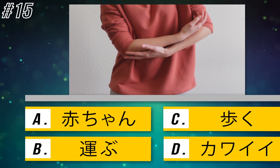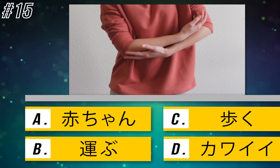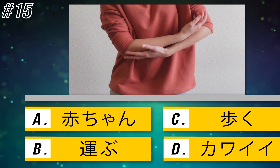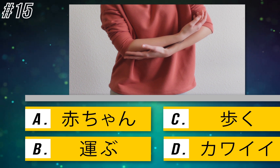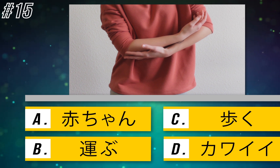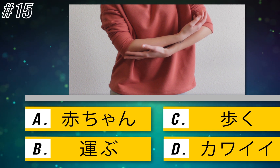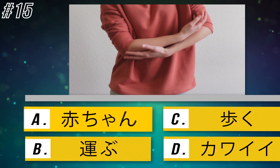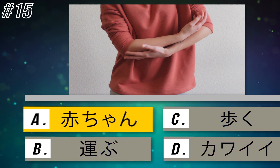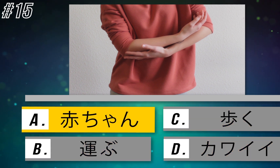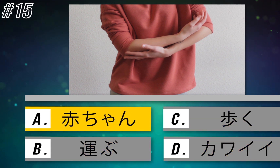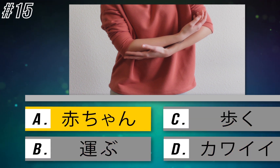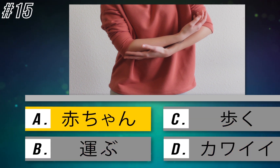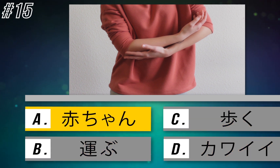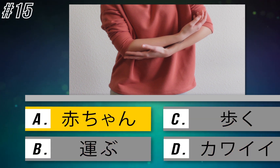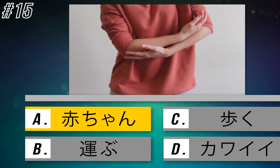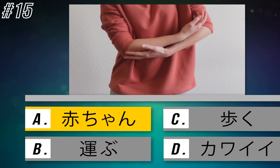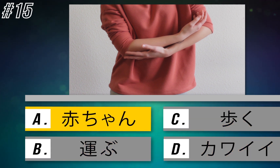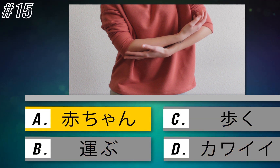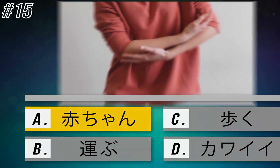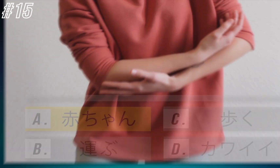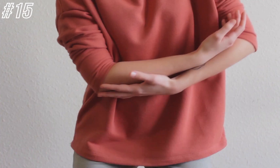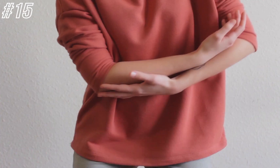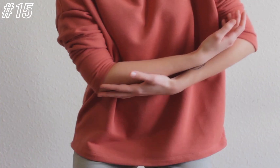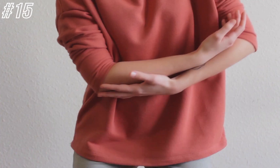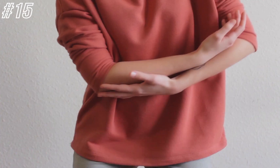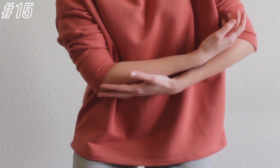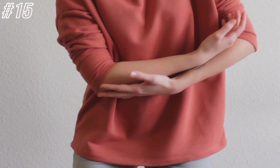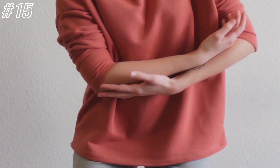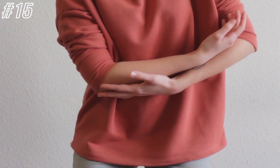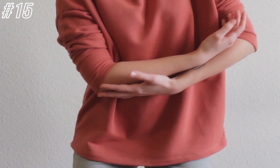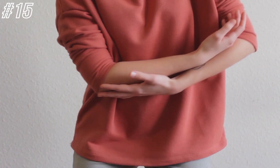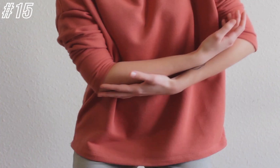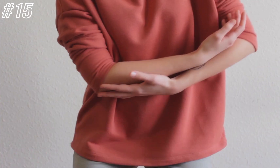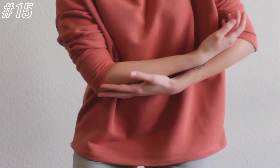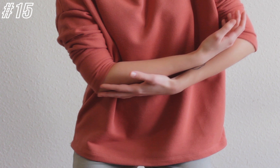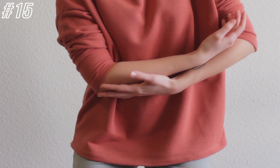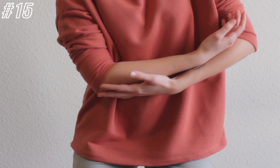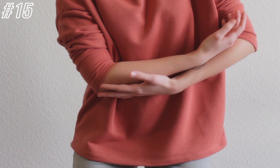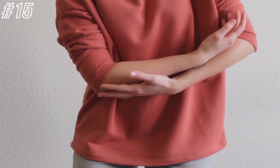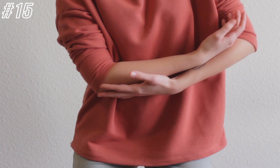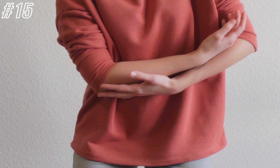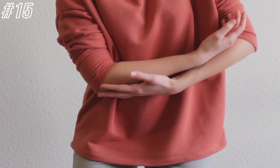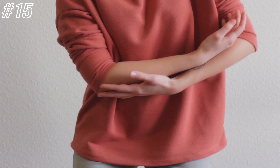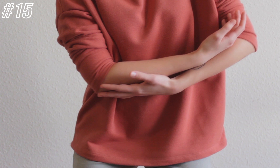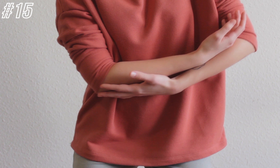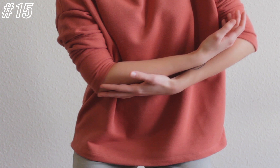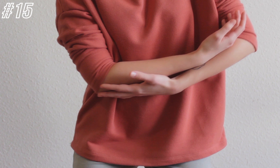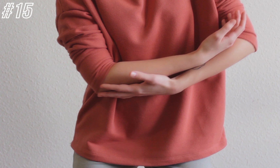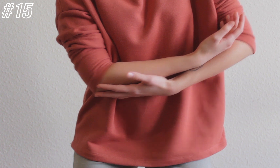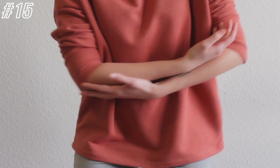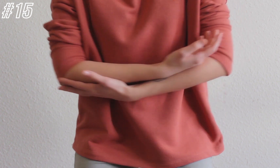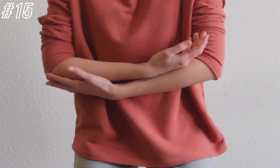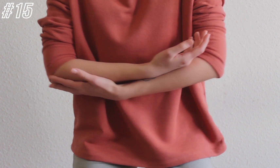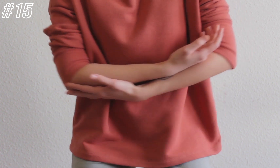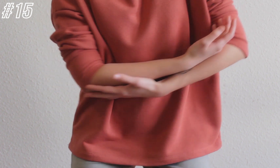答えは A。 赤ちゃんの合図を使いたいなら、赤ちゃんをあやしているかのように腕を抱きます。そしたら